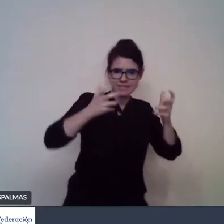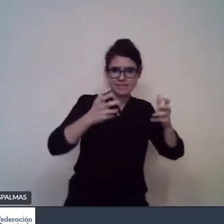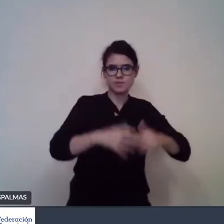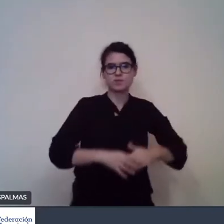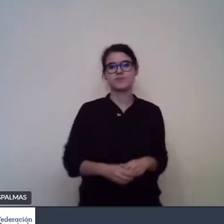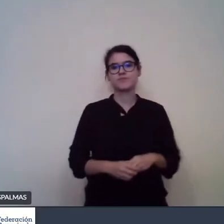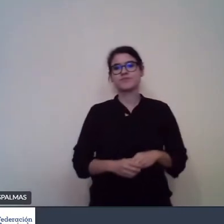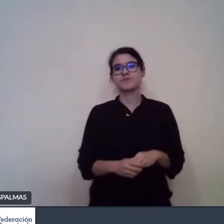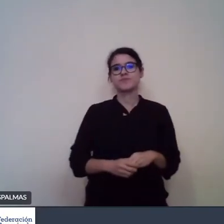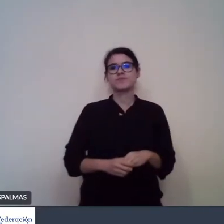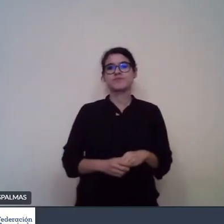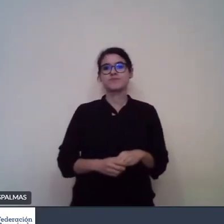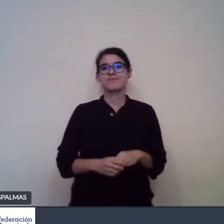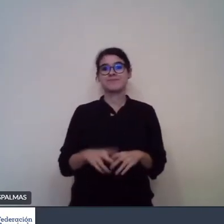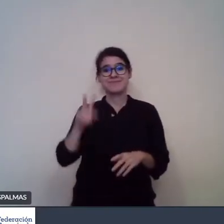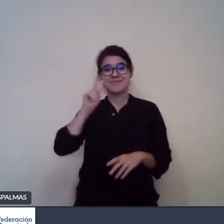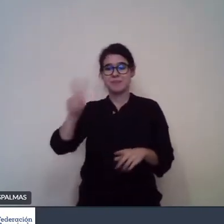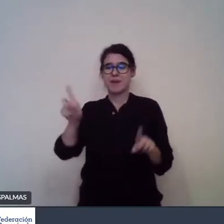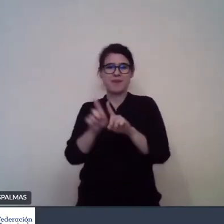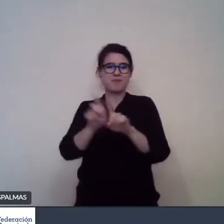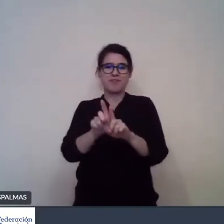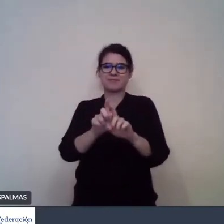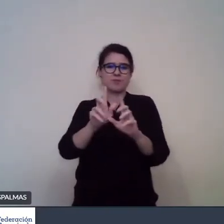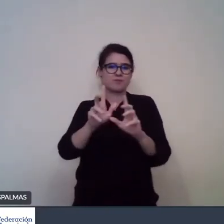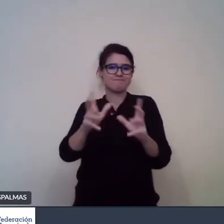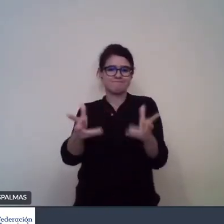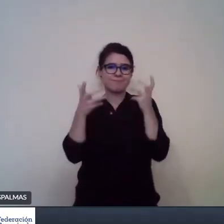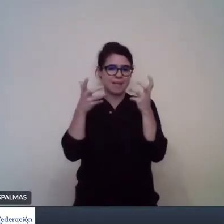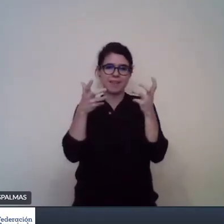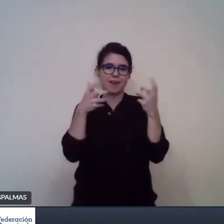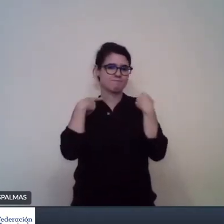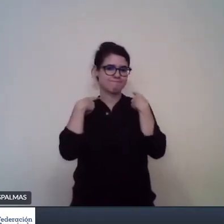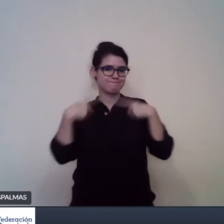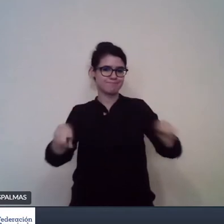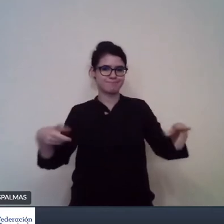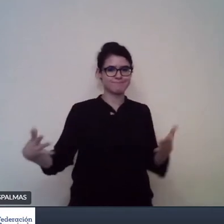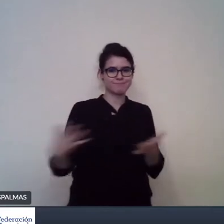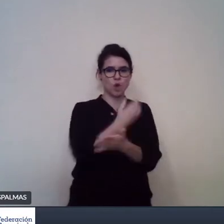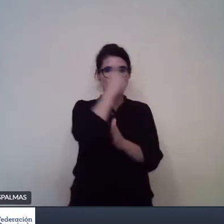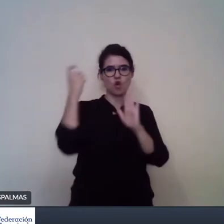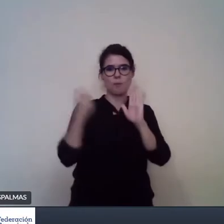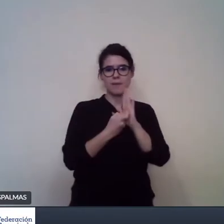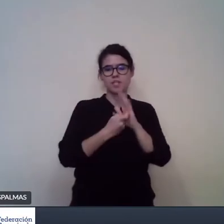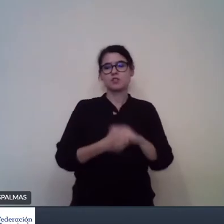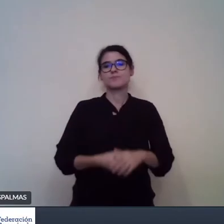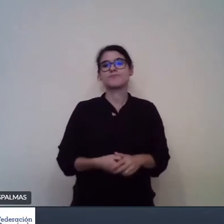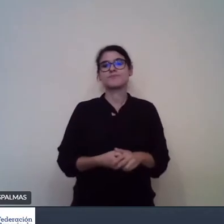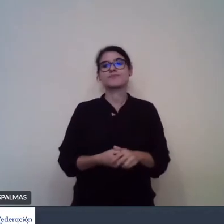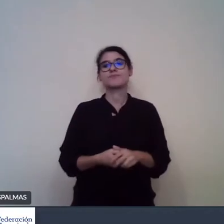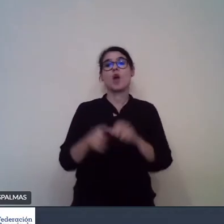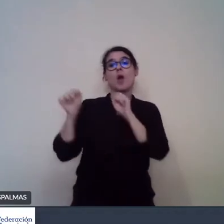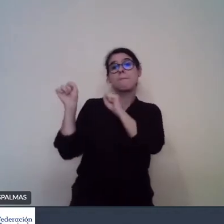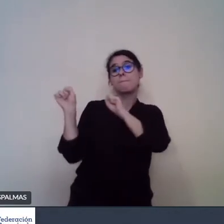Con esa finta perdió toda la ventaja. Bloqueo directo de nuevo. De nuevo Ice, de nuevo short